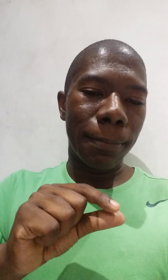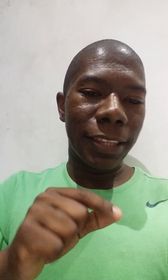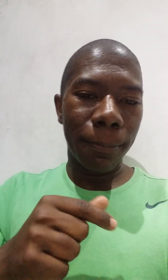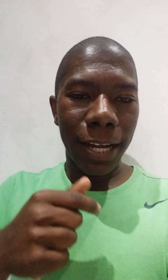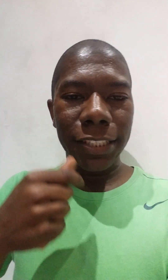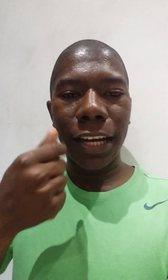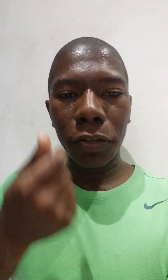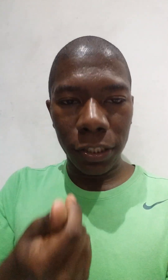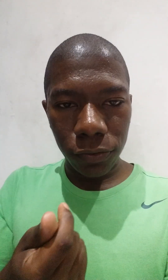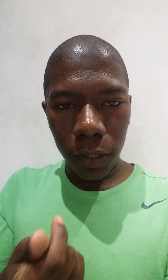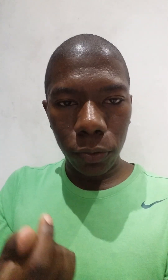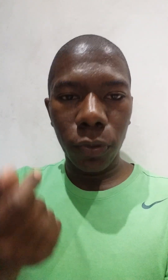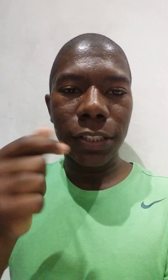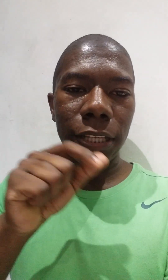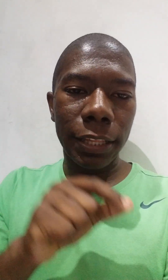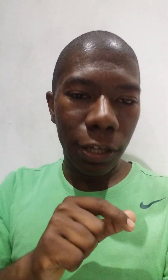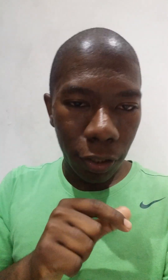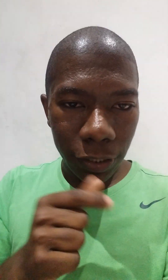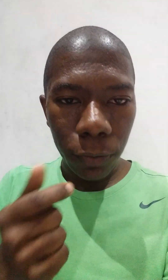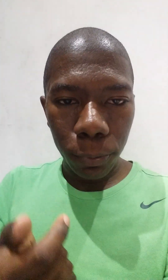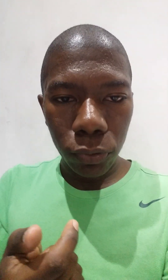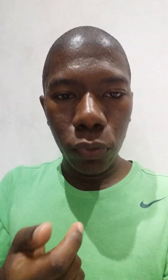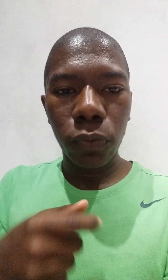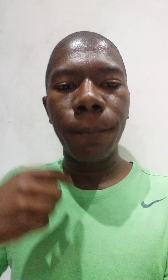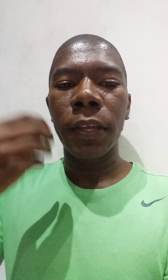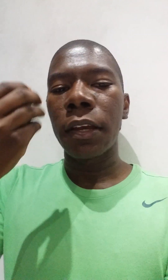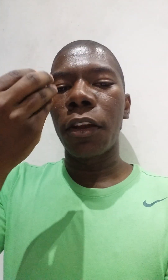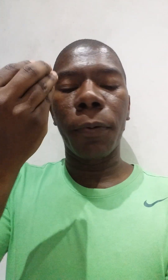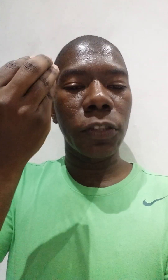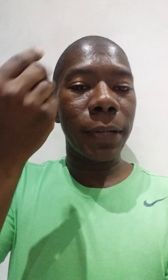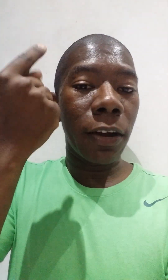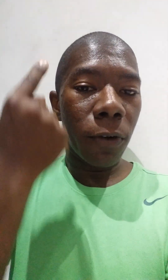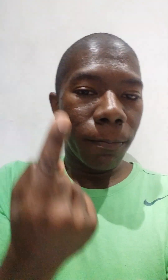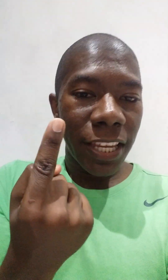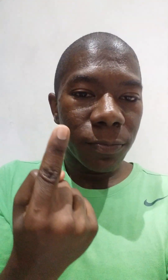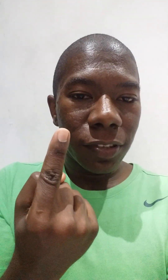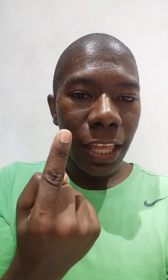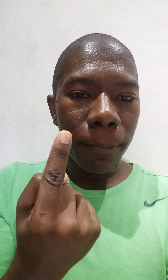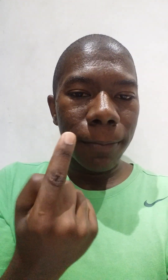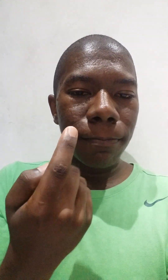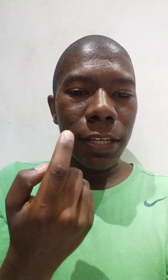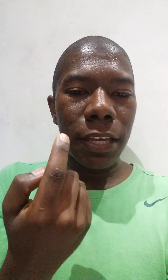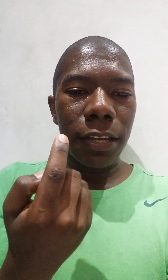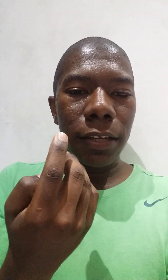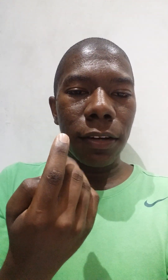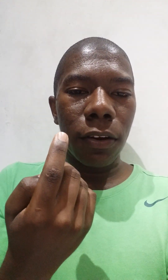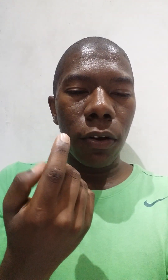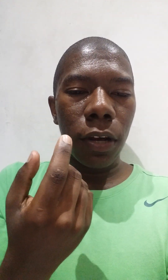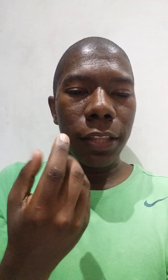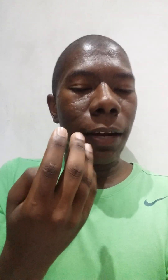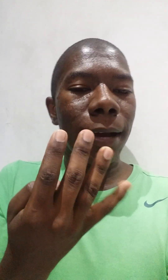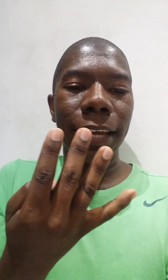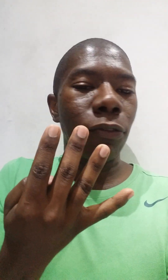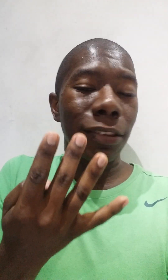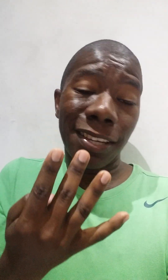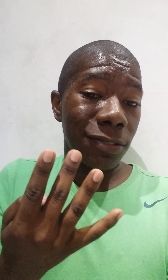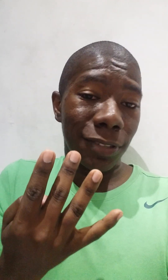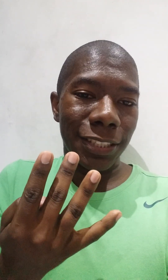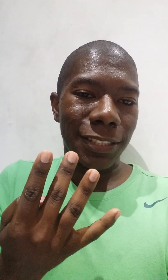na matemática a ordem dos fatores não altera o produto eu posso pegar o mesmo tema e trabalhar em quatro questões